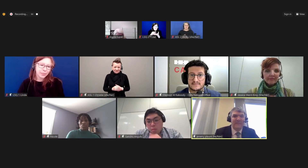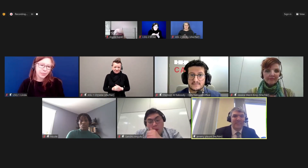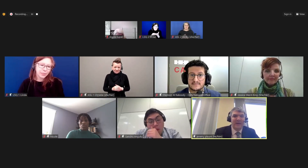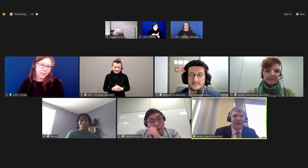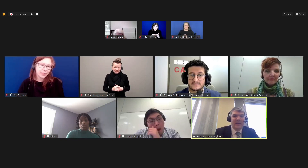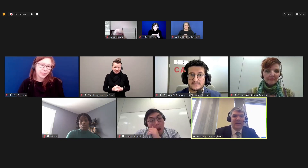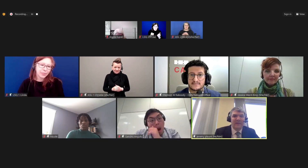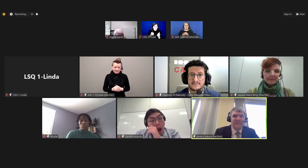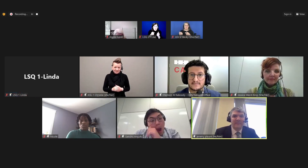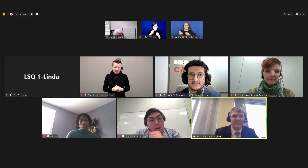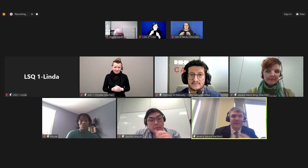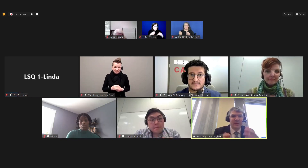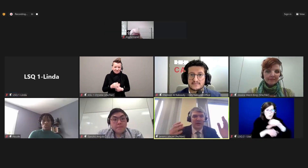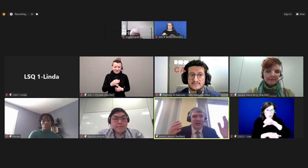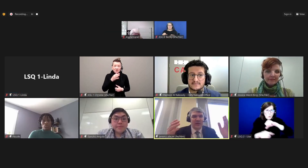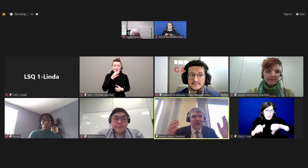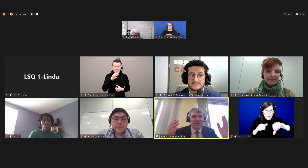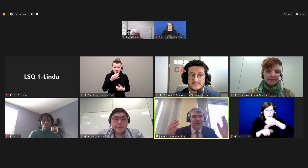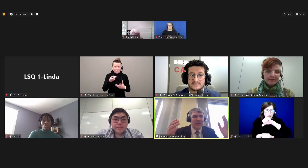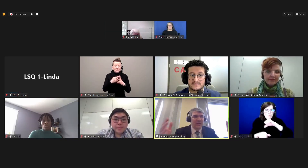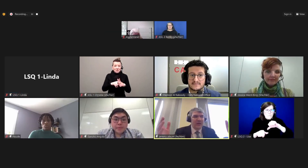panel.